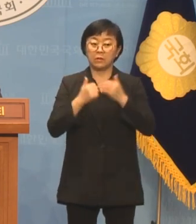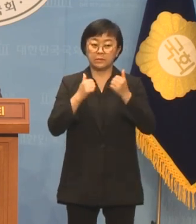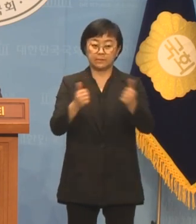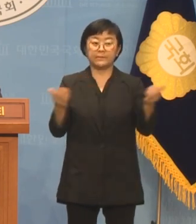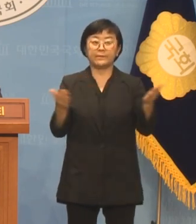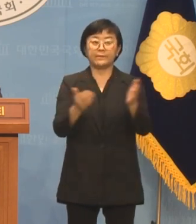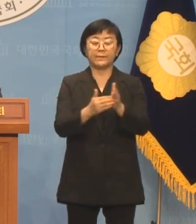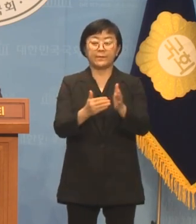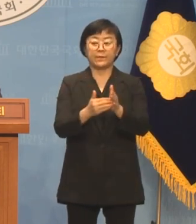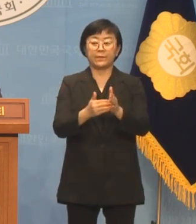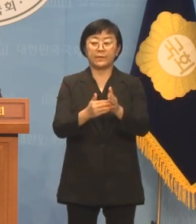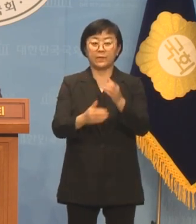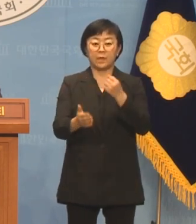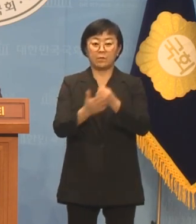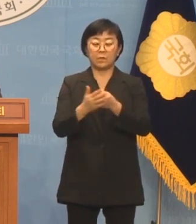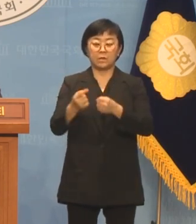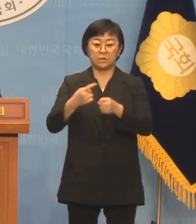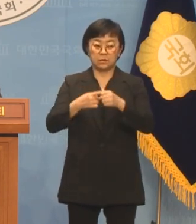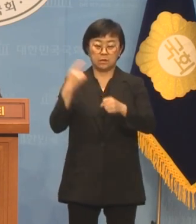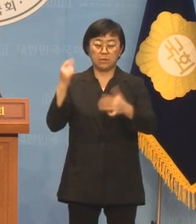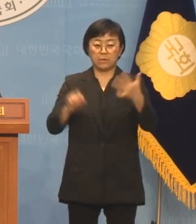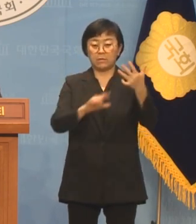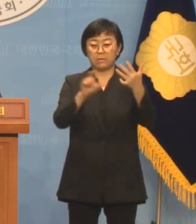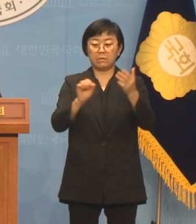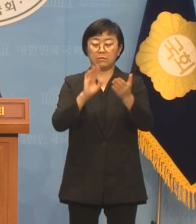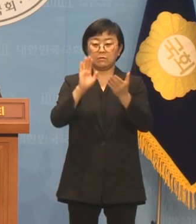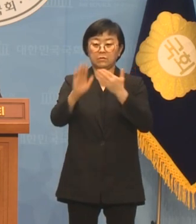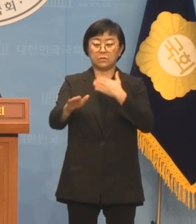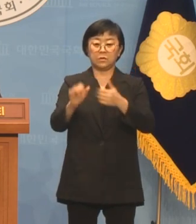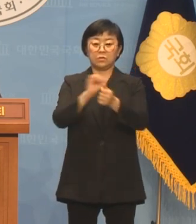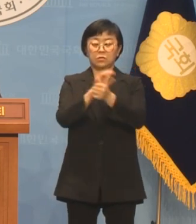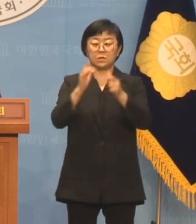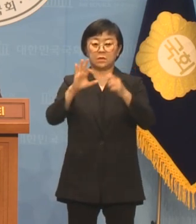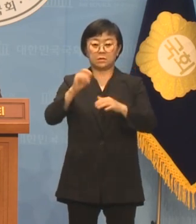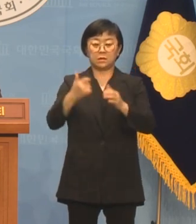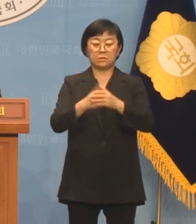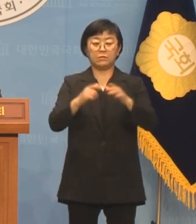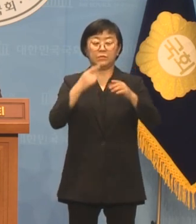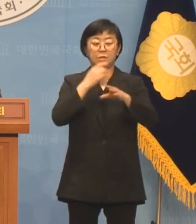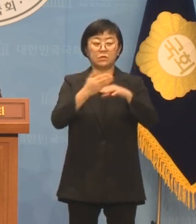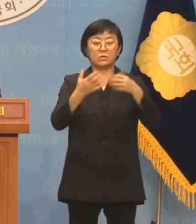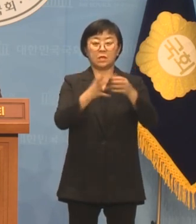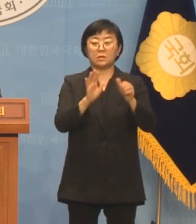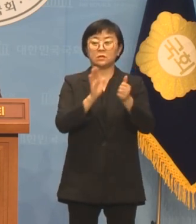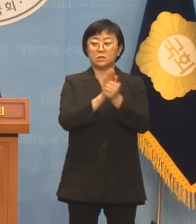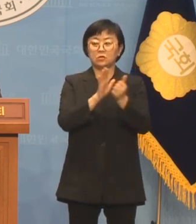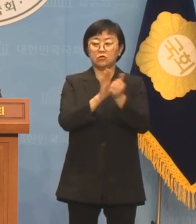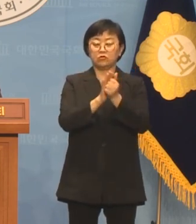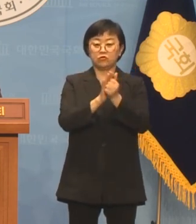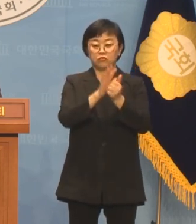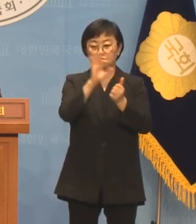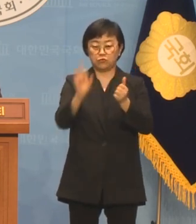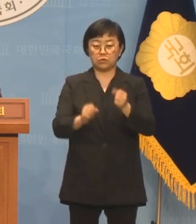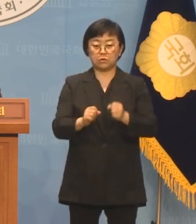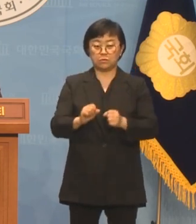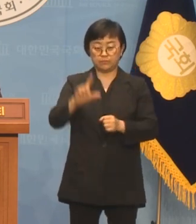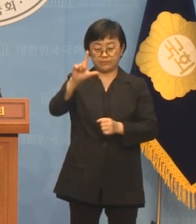했고 그래서 작년 8월 이후부터는 동작을 해서도 민주당의 지지율이 앞서기